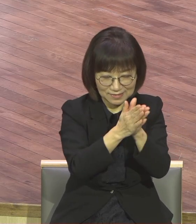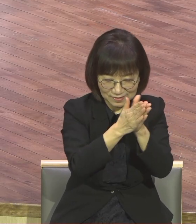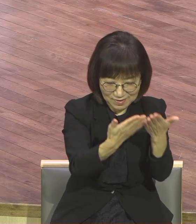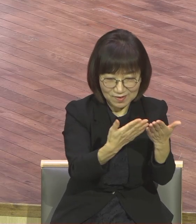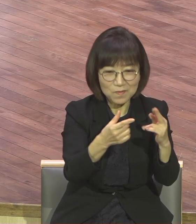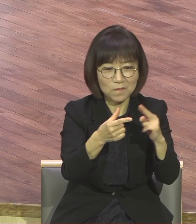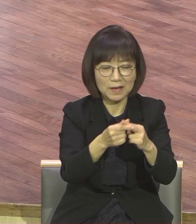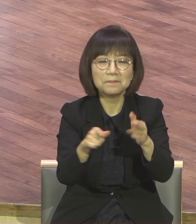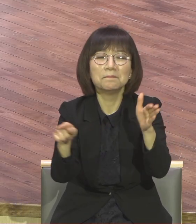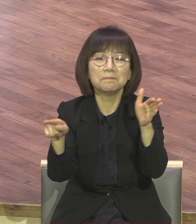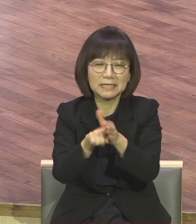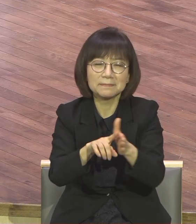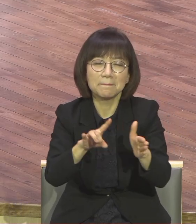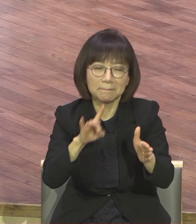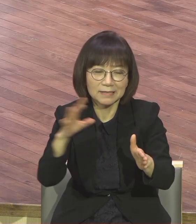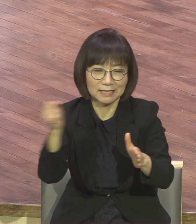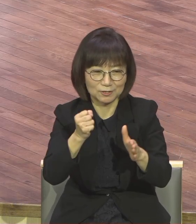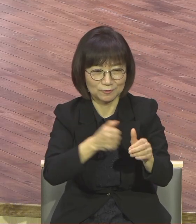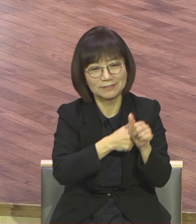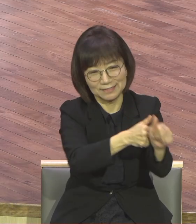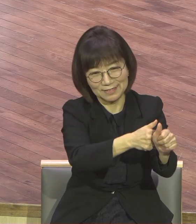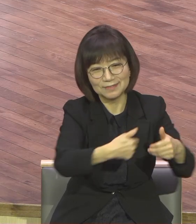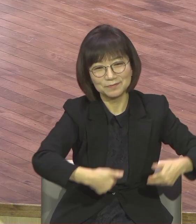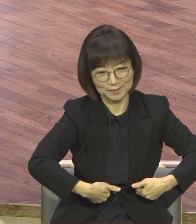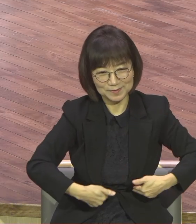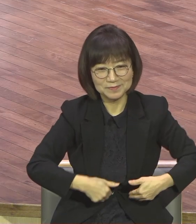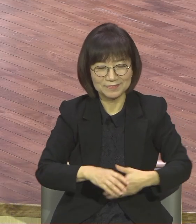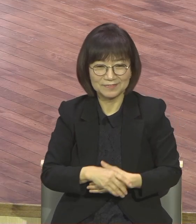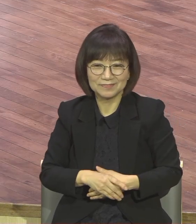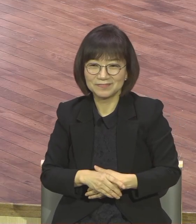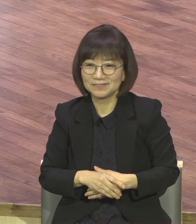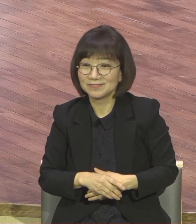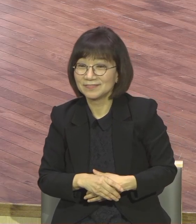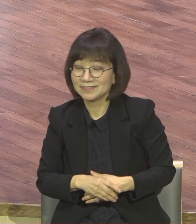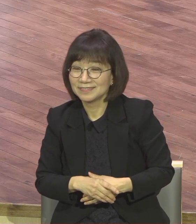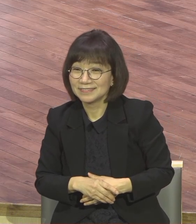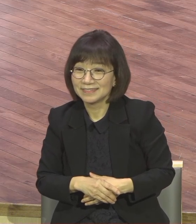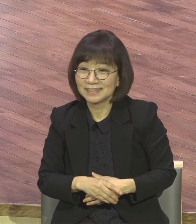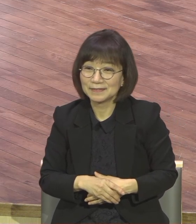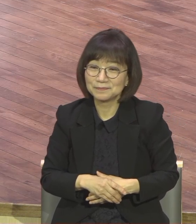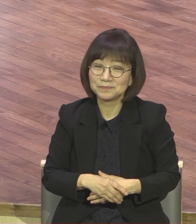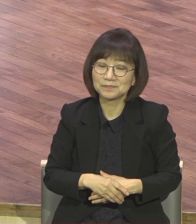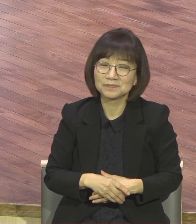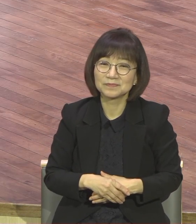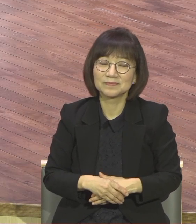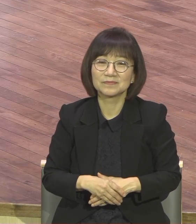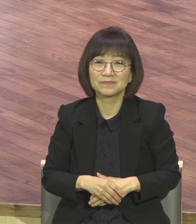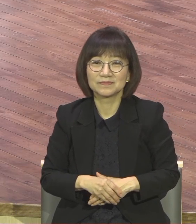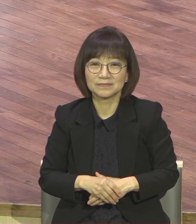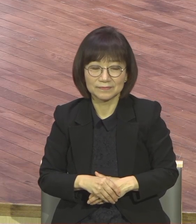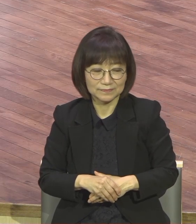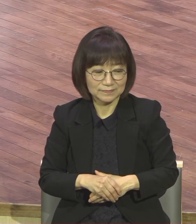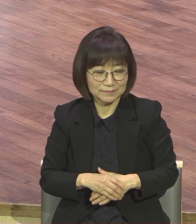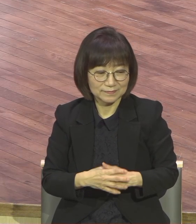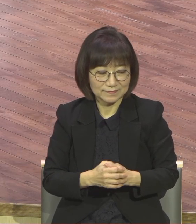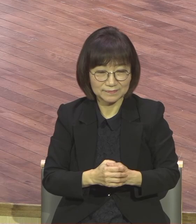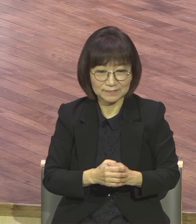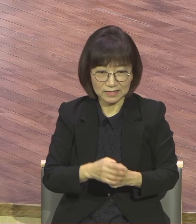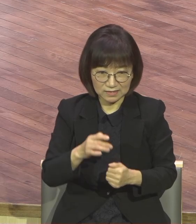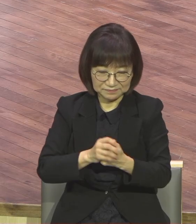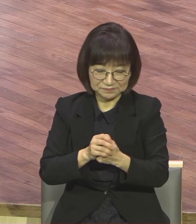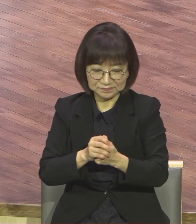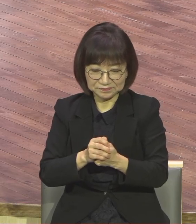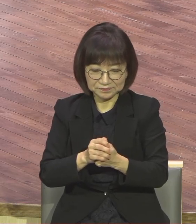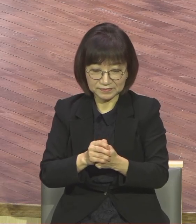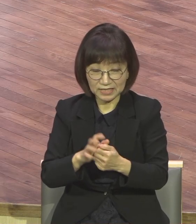사단은 어떻게 하시든지 이 우리가 이 의의 이 무기가 되지